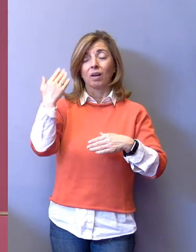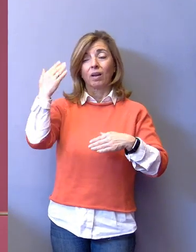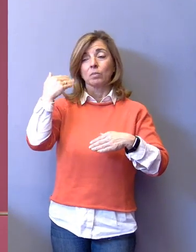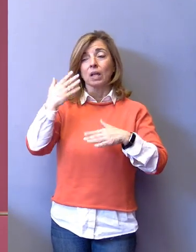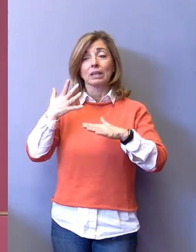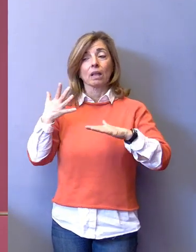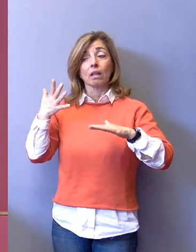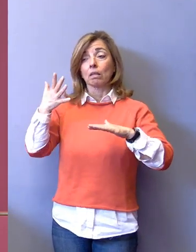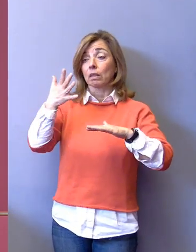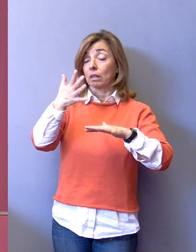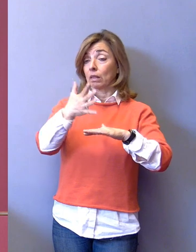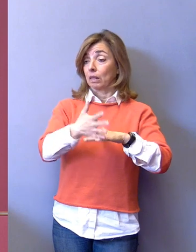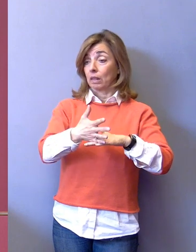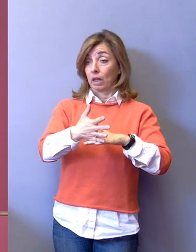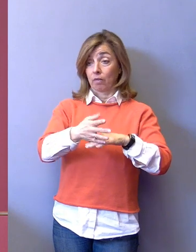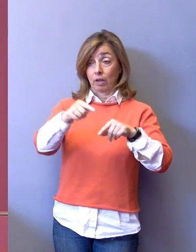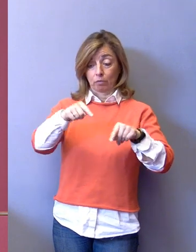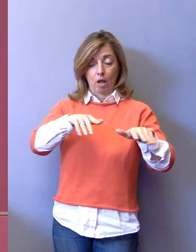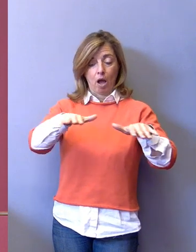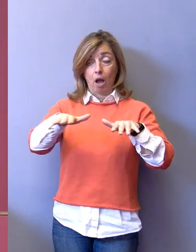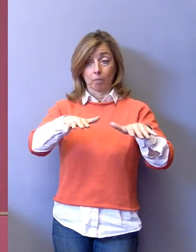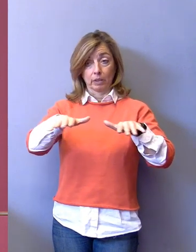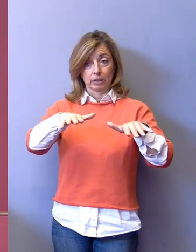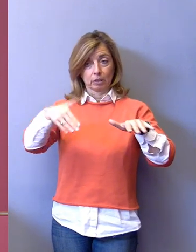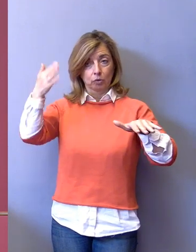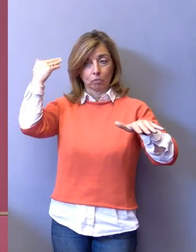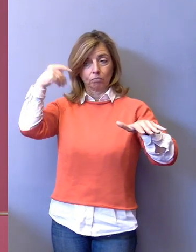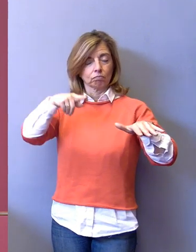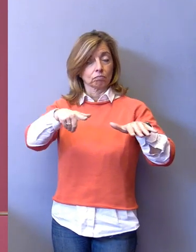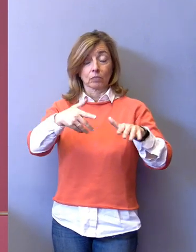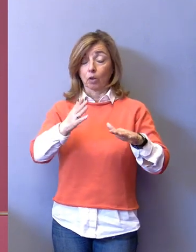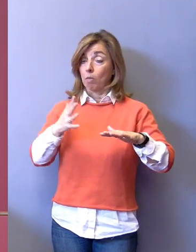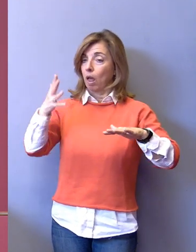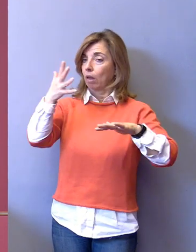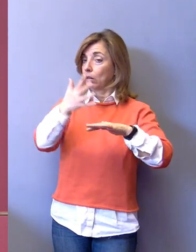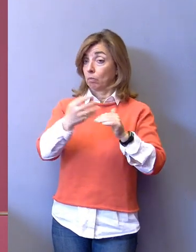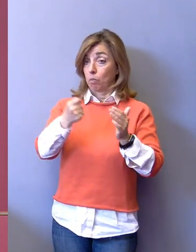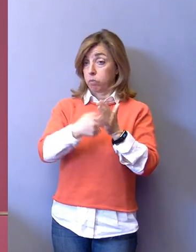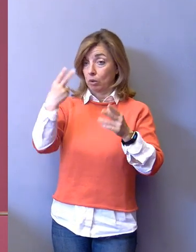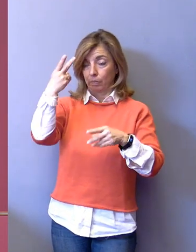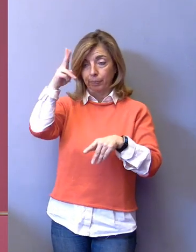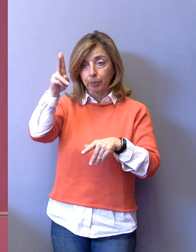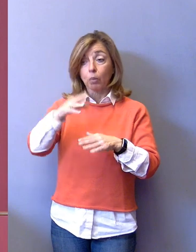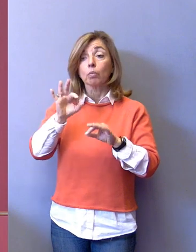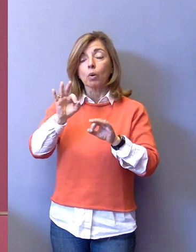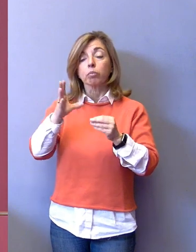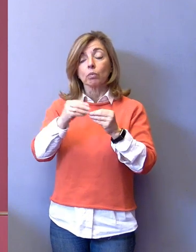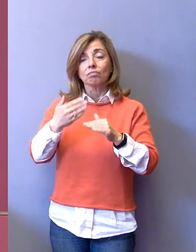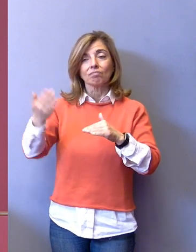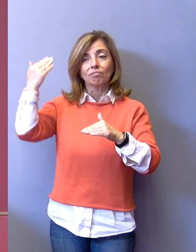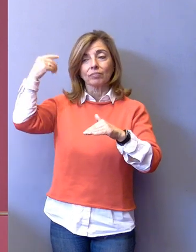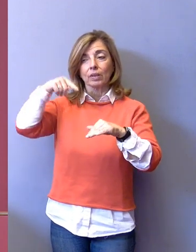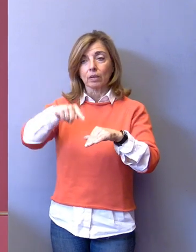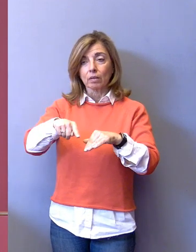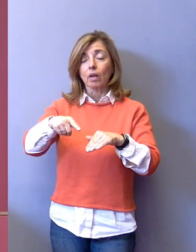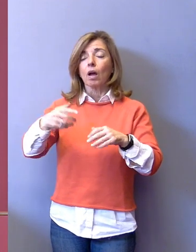in assoluto più importante che questa amministrazione ha fatto nel precedente mandato amministrativo un lavoro di grandi sinergia